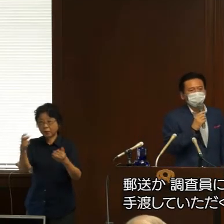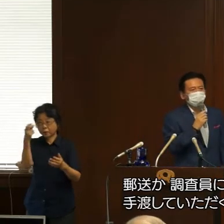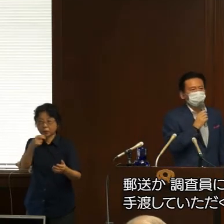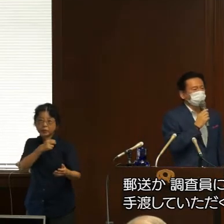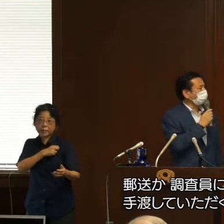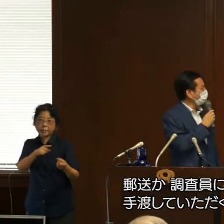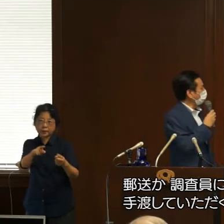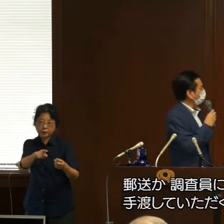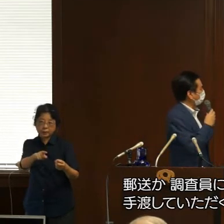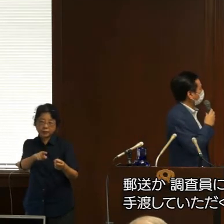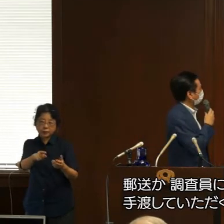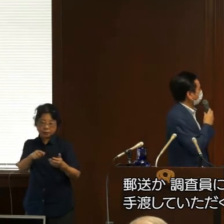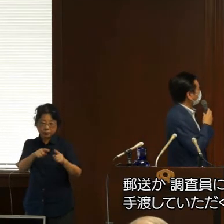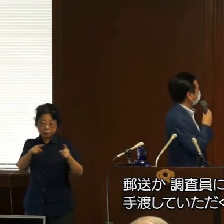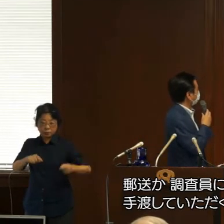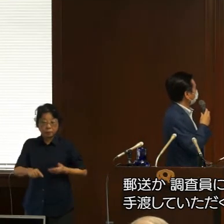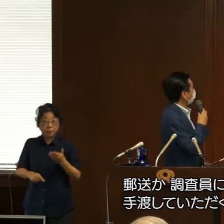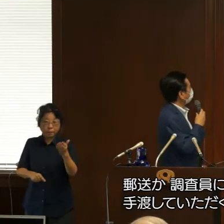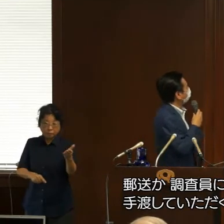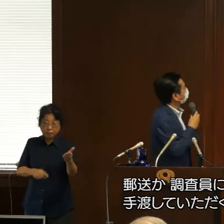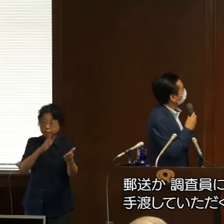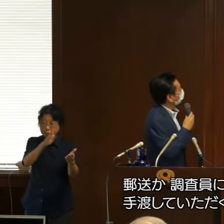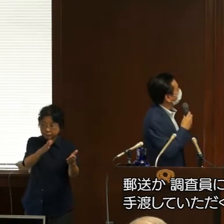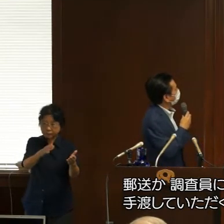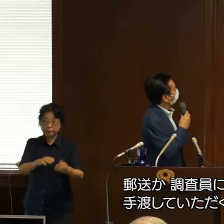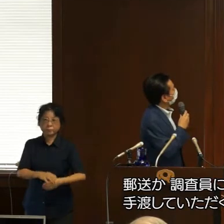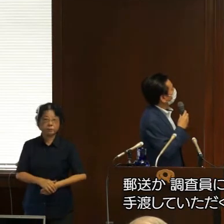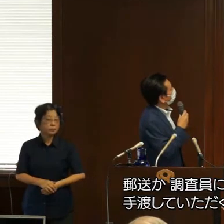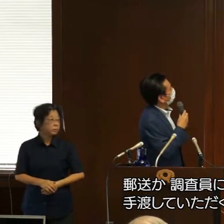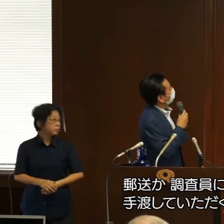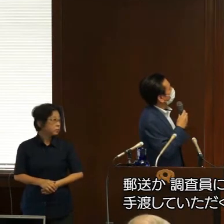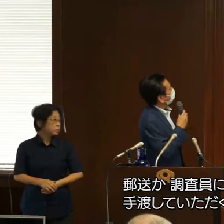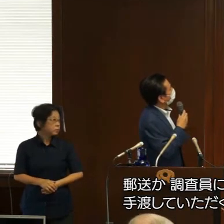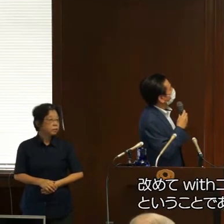くということになります。